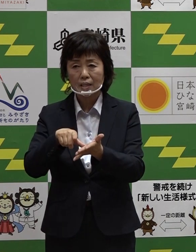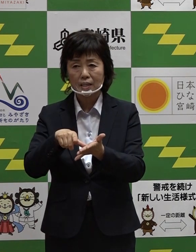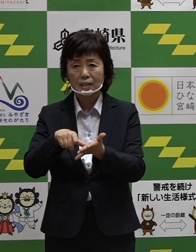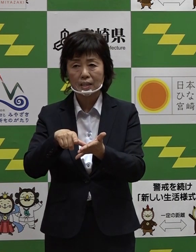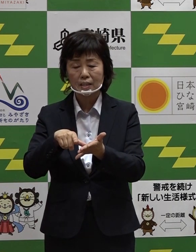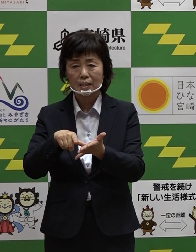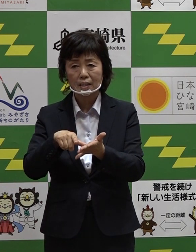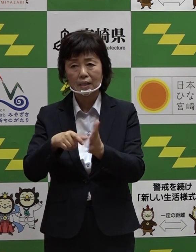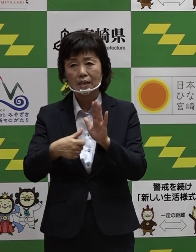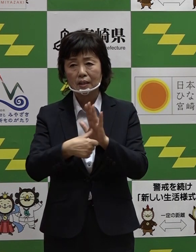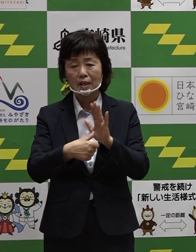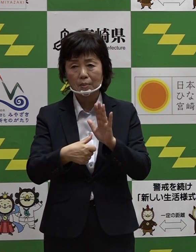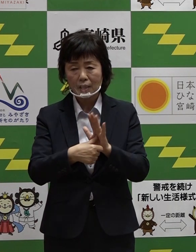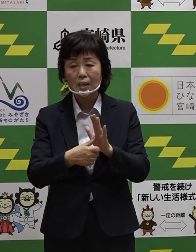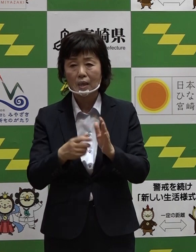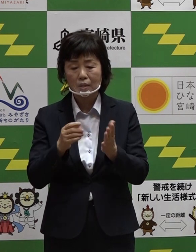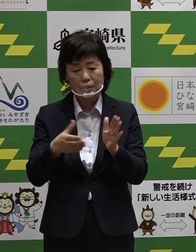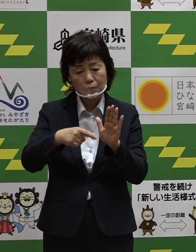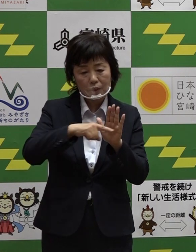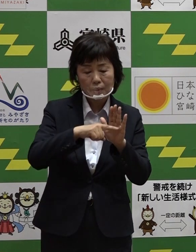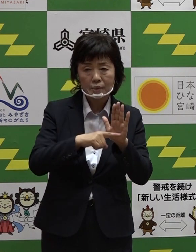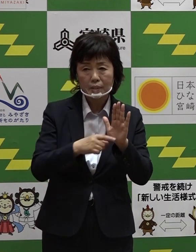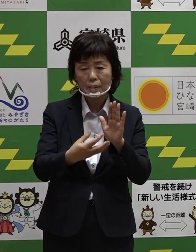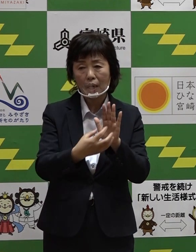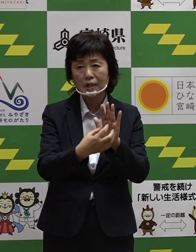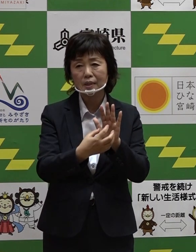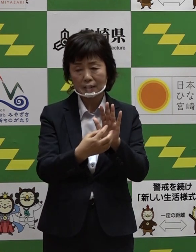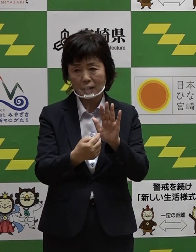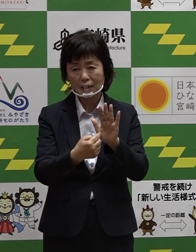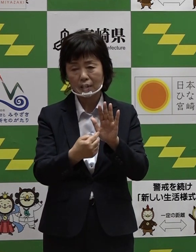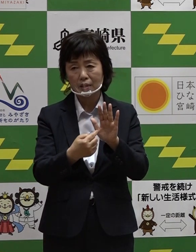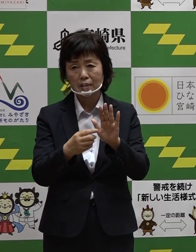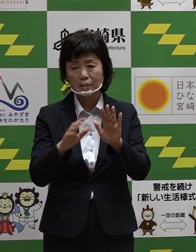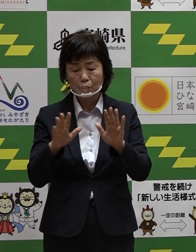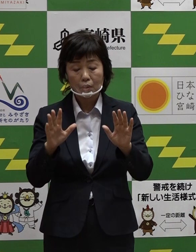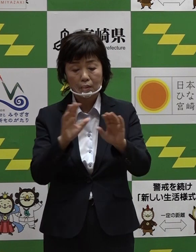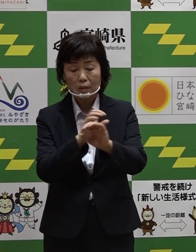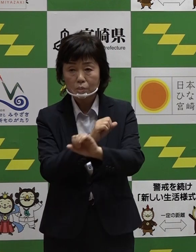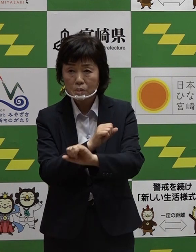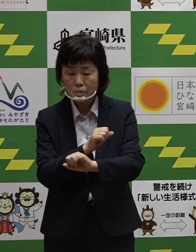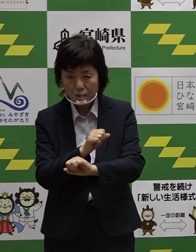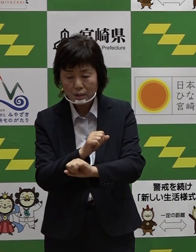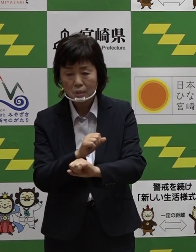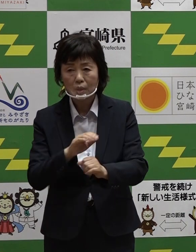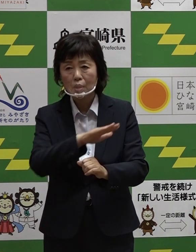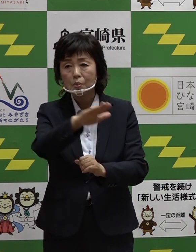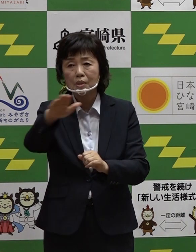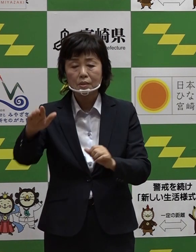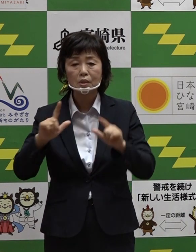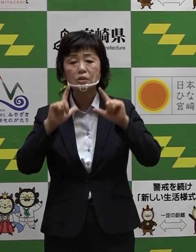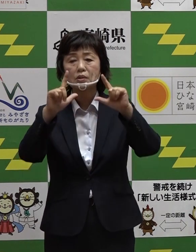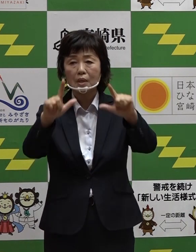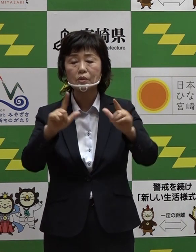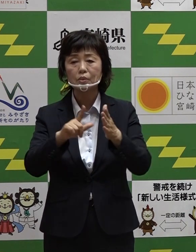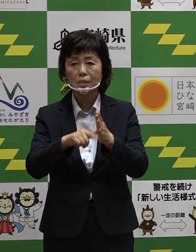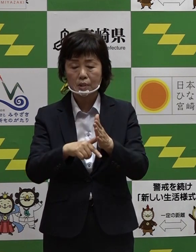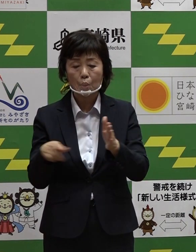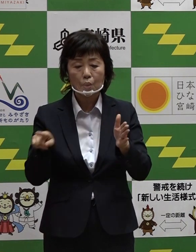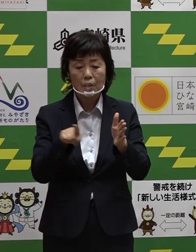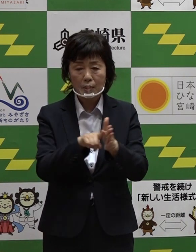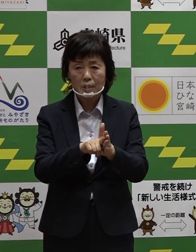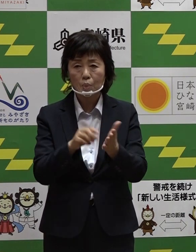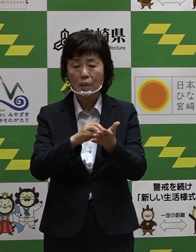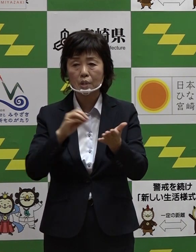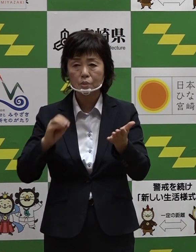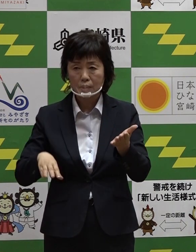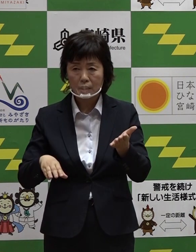があの名前が入ってたわけですね、 はい、 それがなくなったっていう形で、 はい、 その皆さんにお伝えするときに、これまでも解除